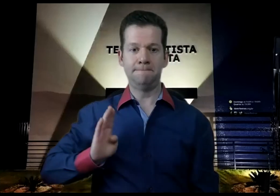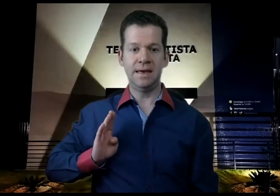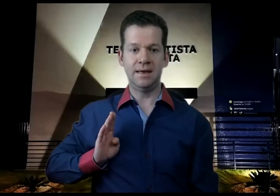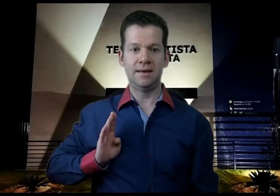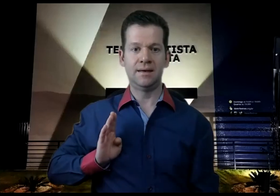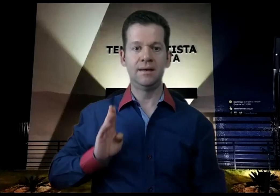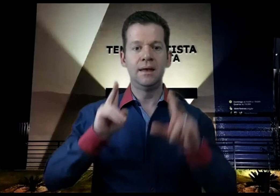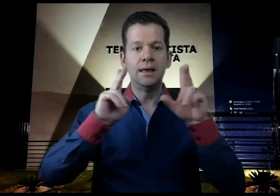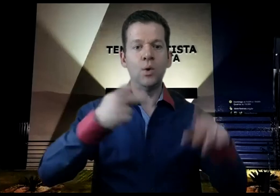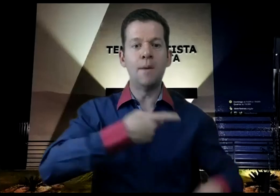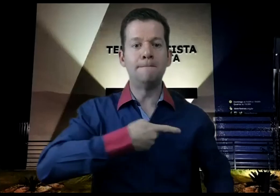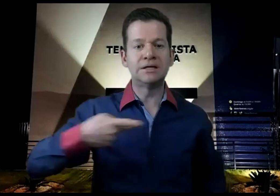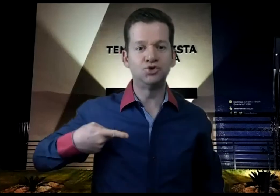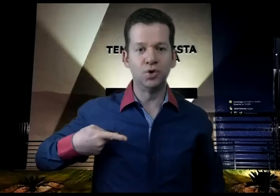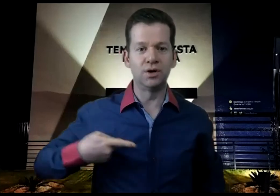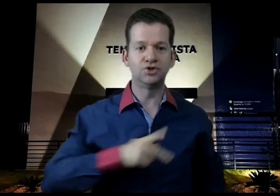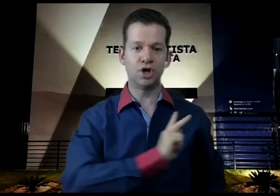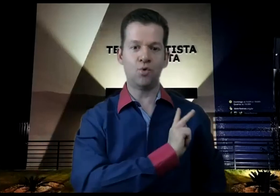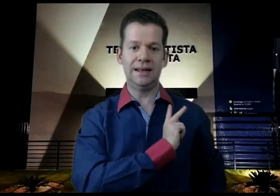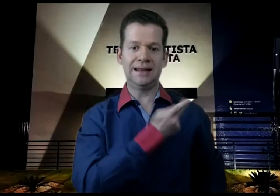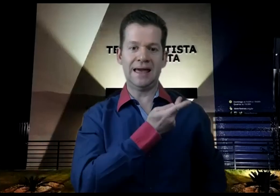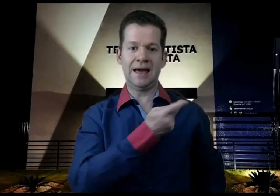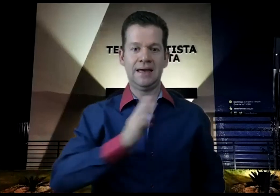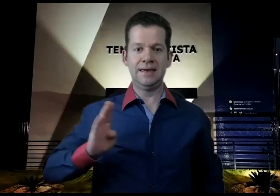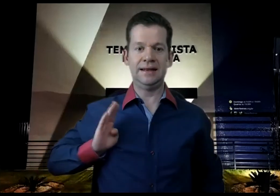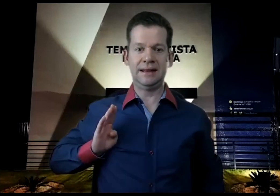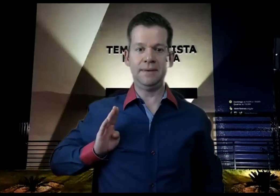HB. Igual pastor. Só que com a letra H e a letra B.